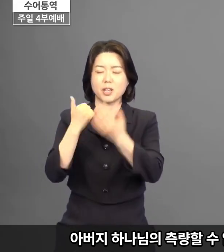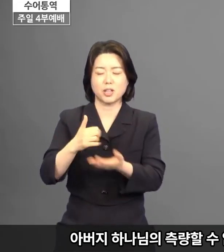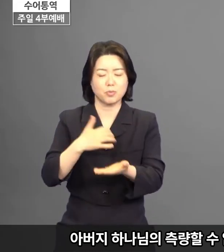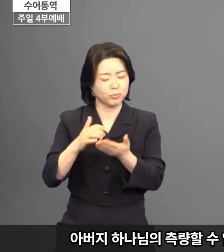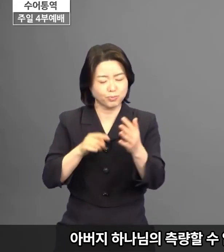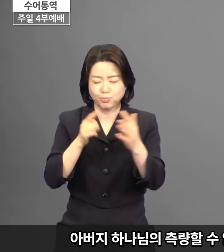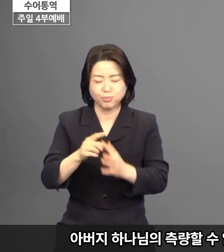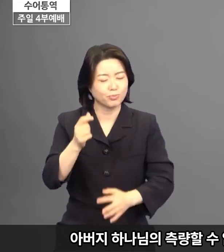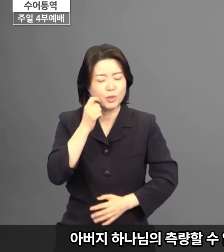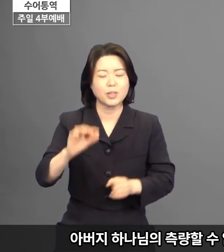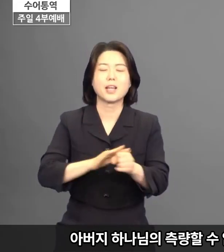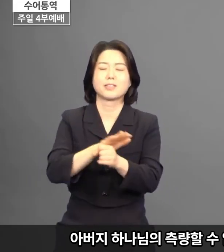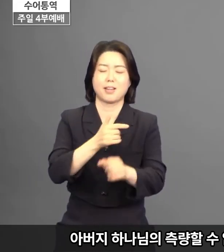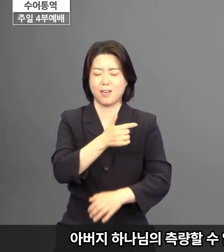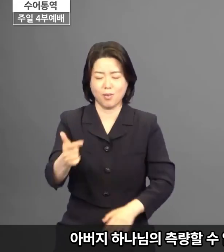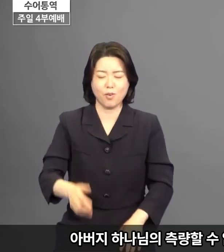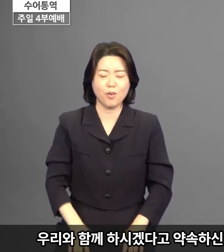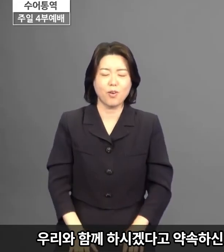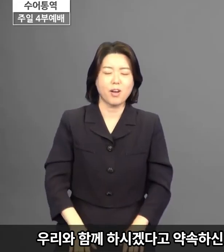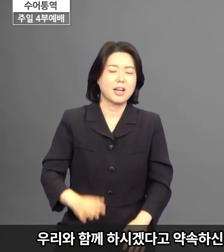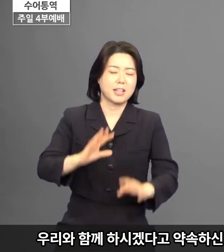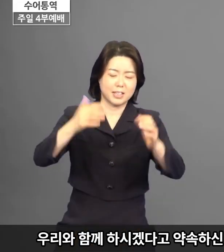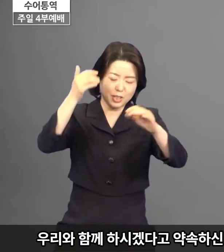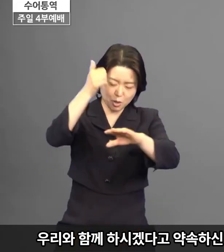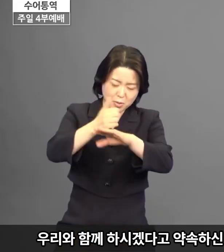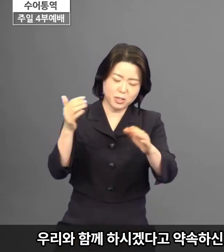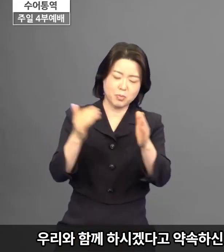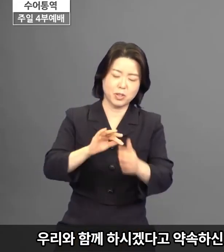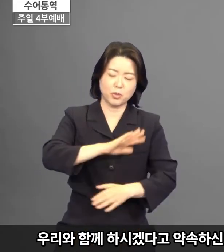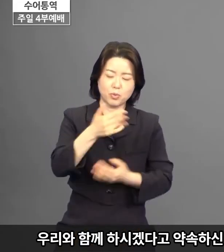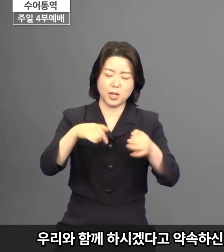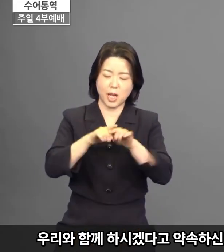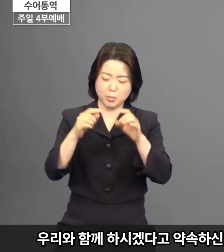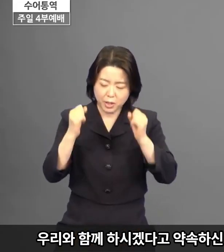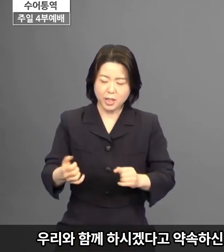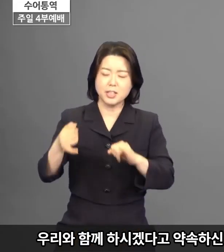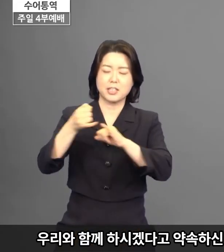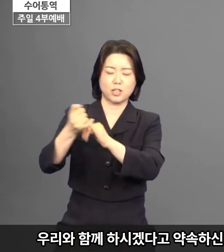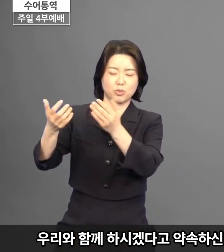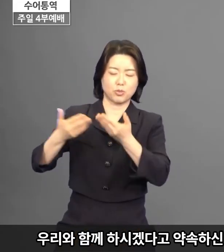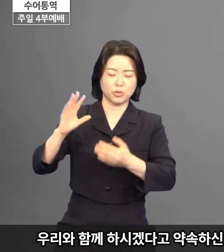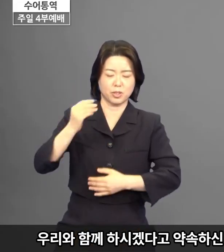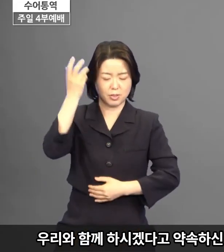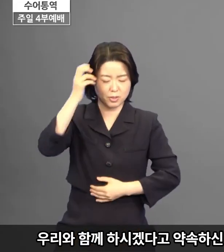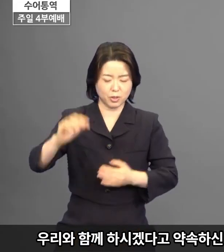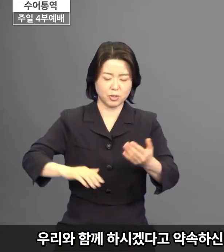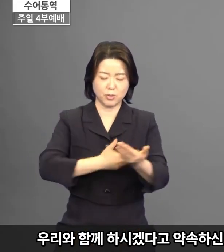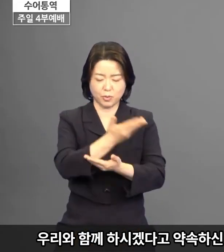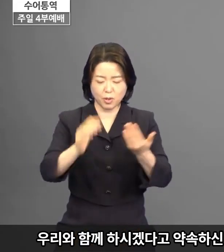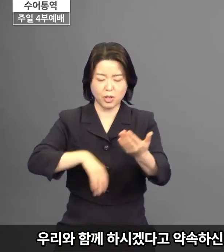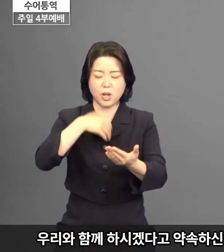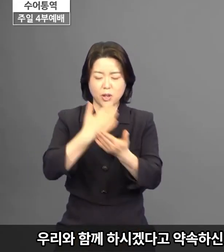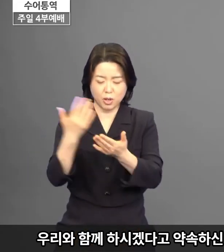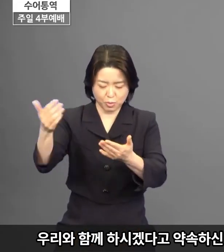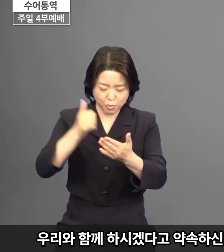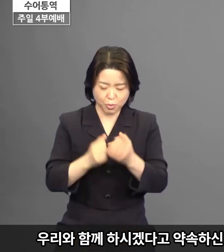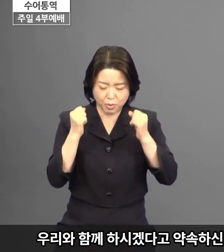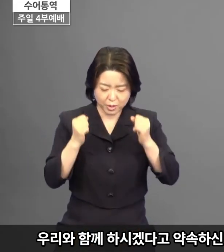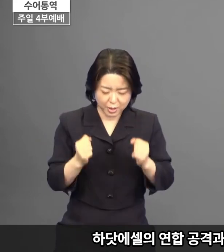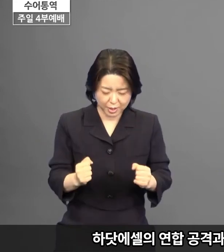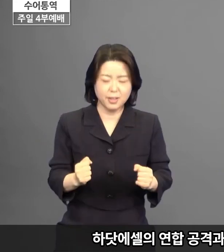없는 사랑하심과 세상 끝날까지 우리와 함께 하시겠다고 약속하신 성령님의 가망없는 교통